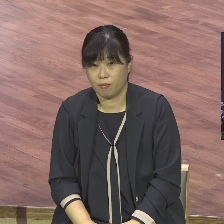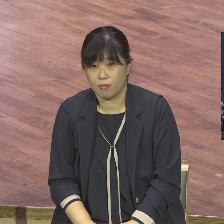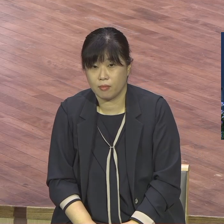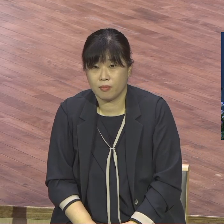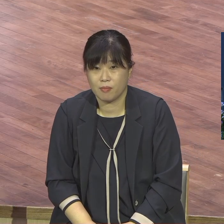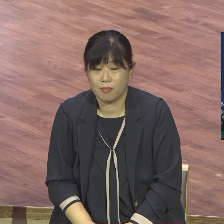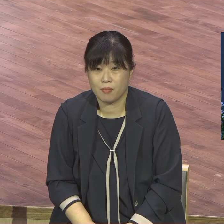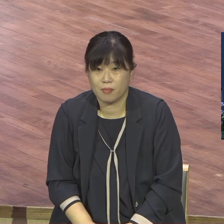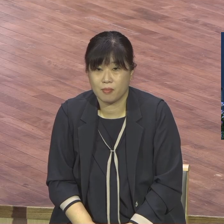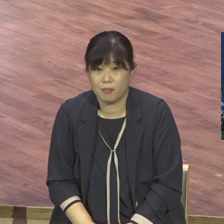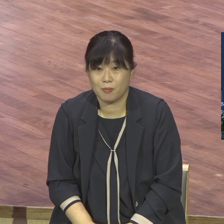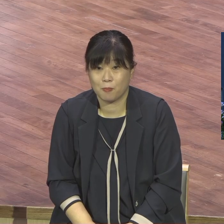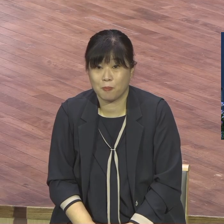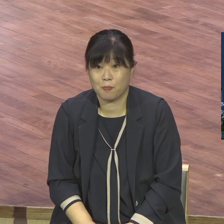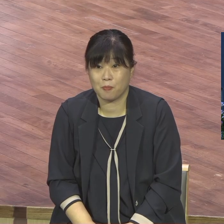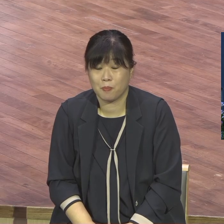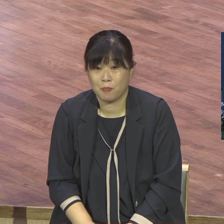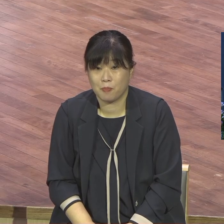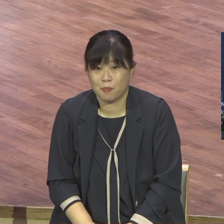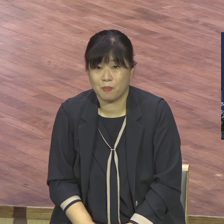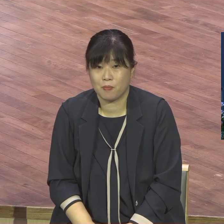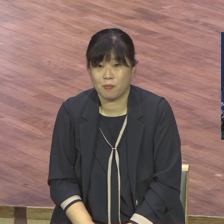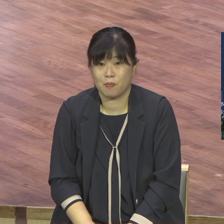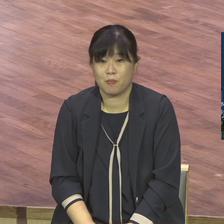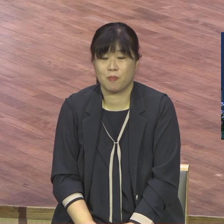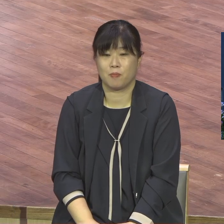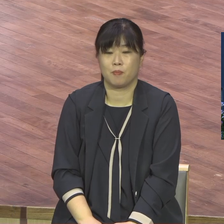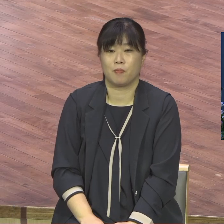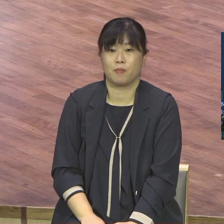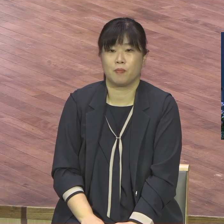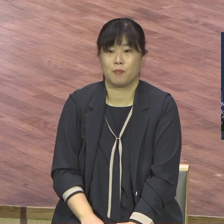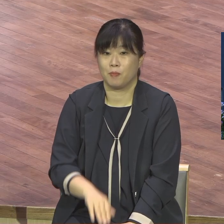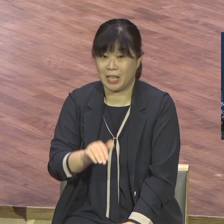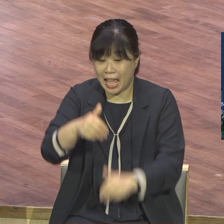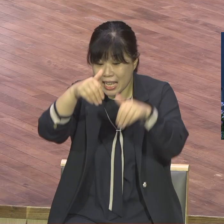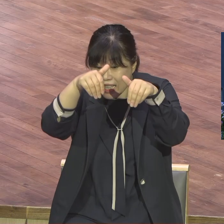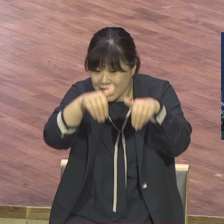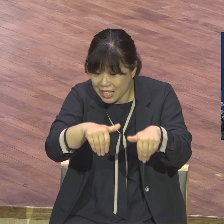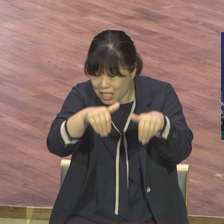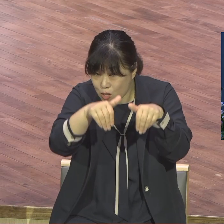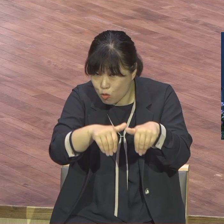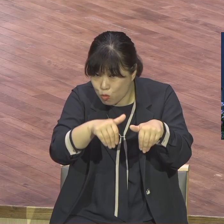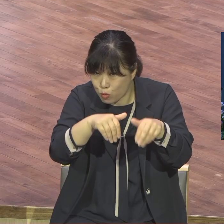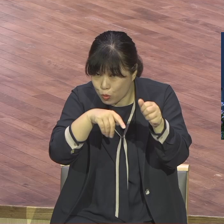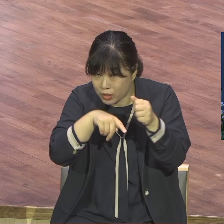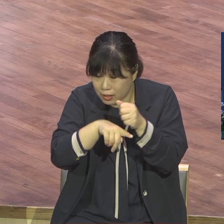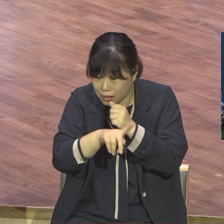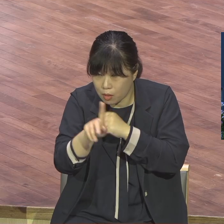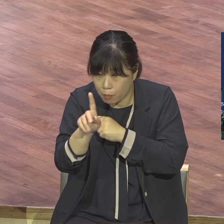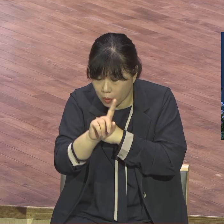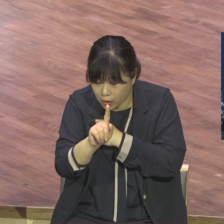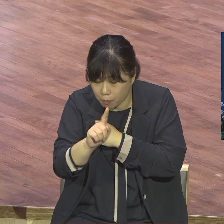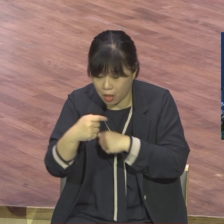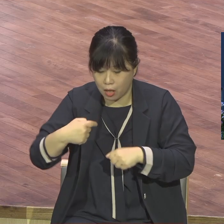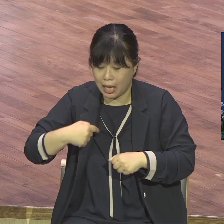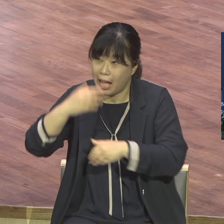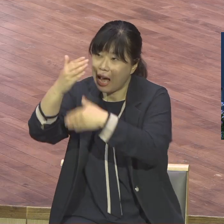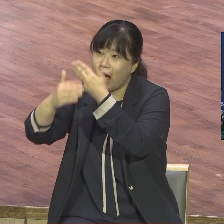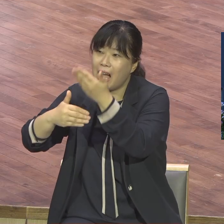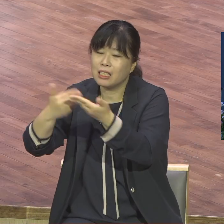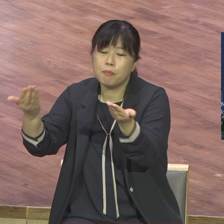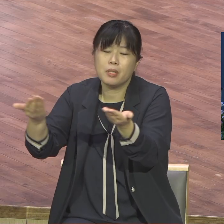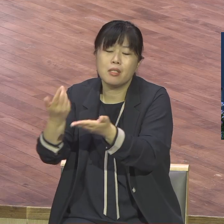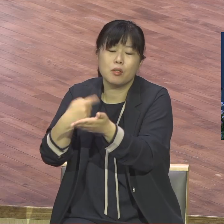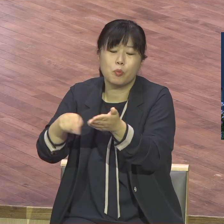위해서 구별된 자들을 언급하는 이 표현을 사용하면서 자신의 사역을 밝히고 있습니다. 하나님께서